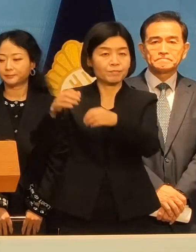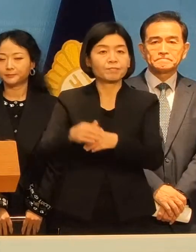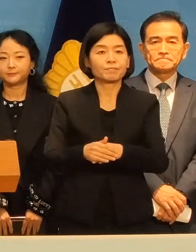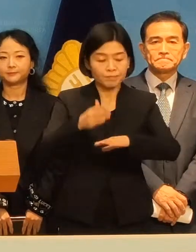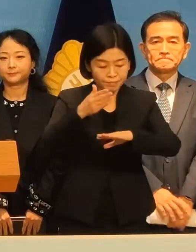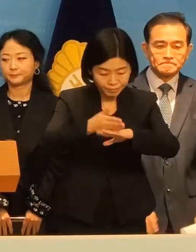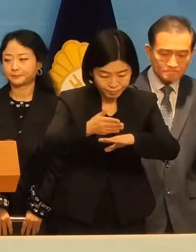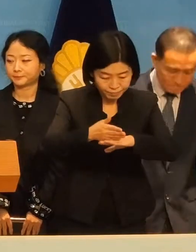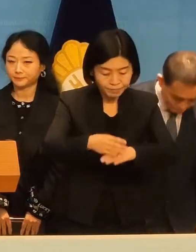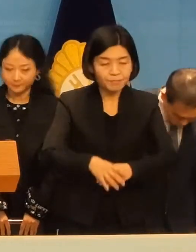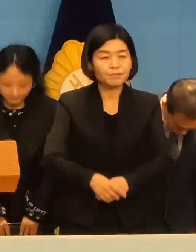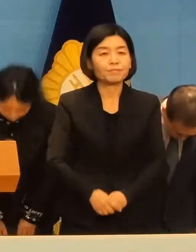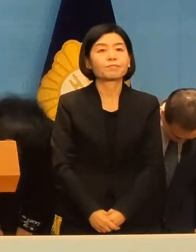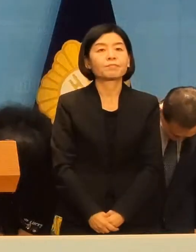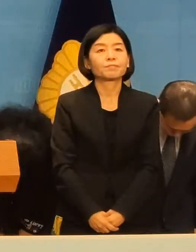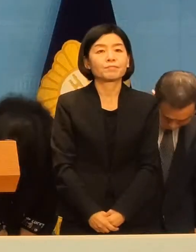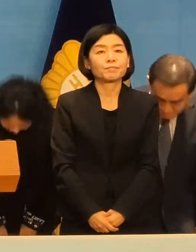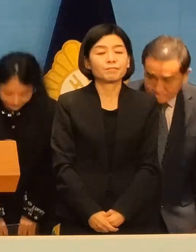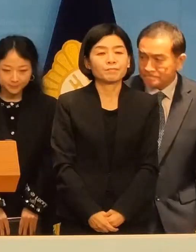감사합니다.